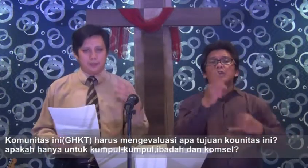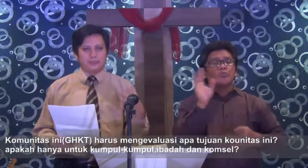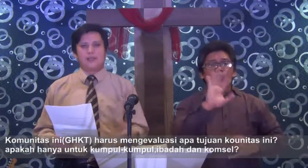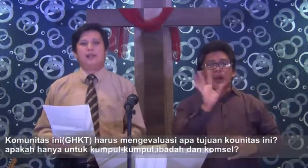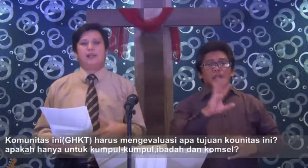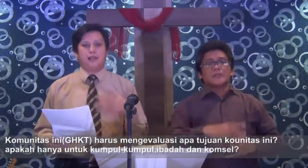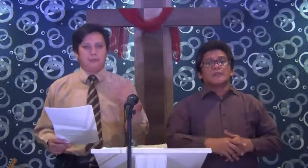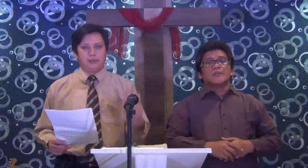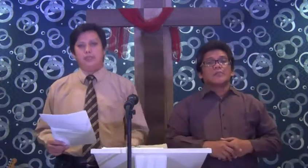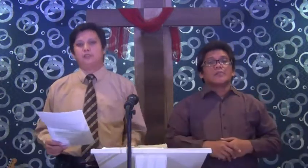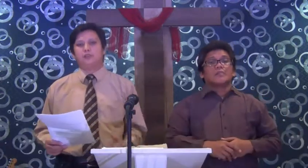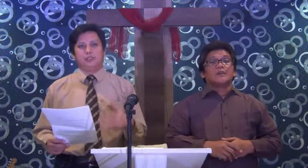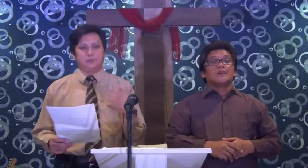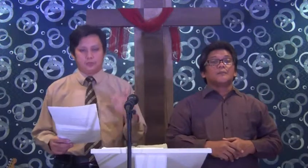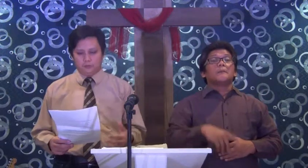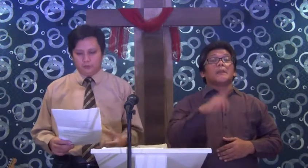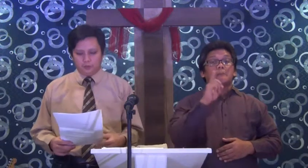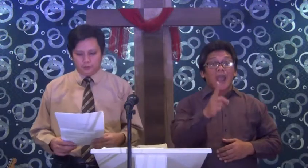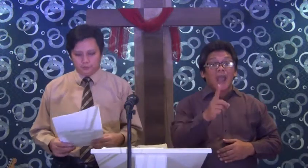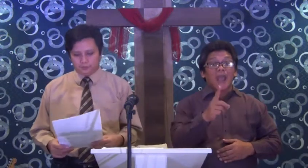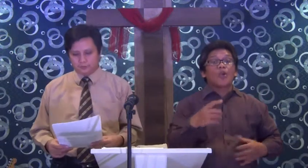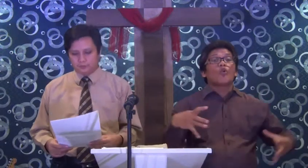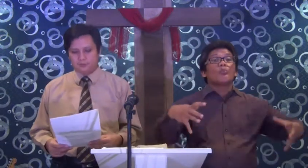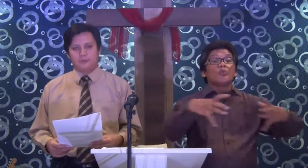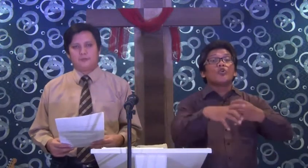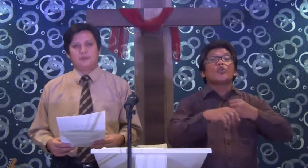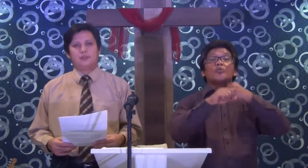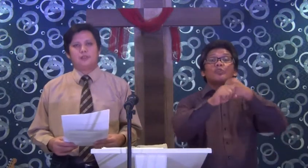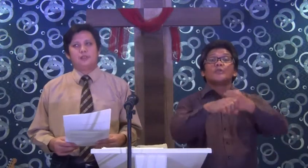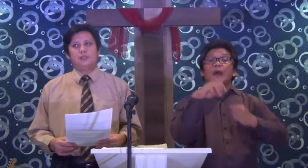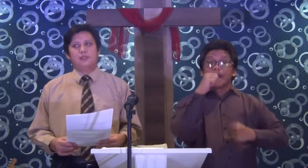Itu memang sarana yang baik untuk kita bertumbuh.